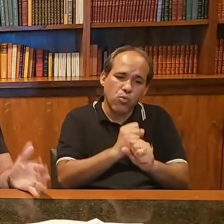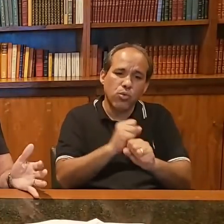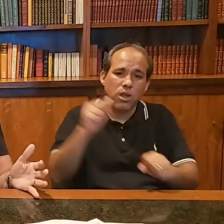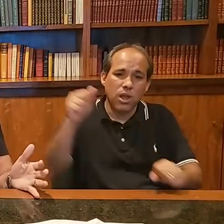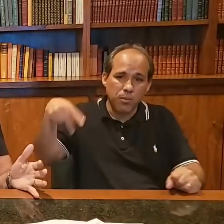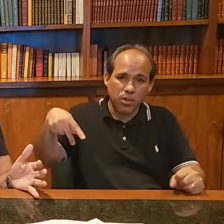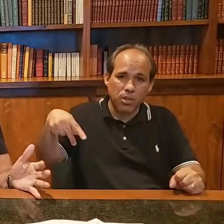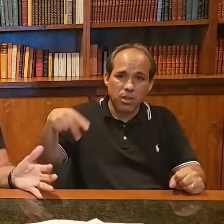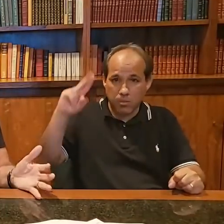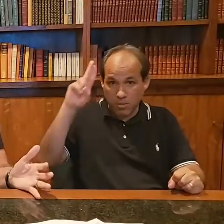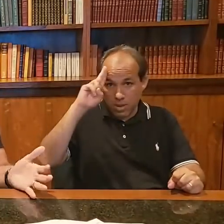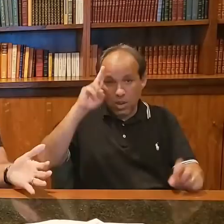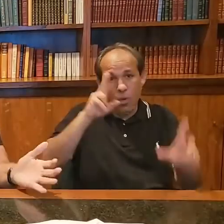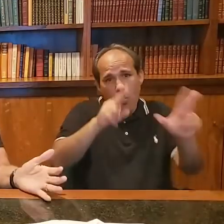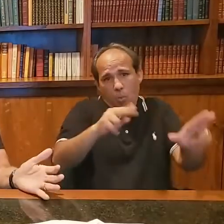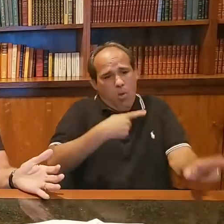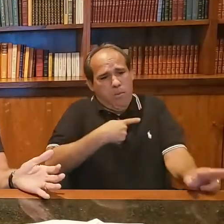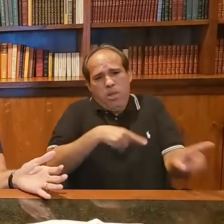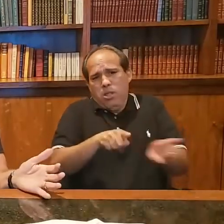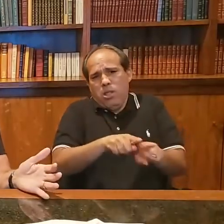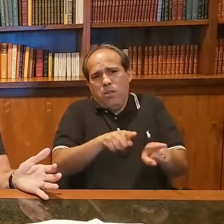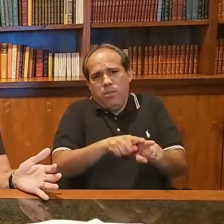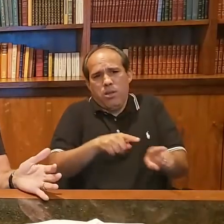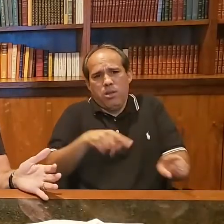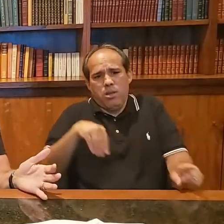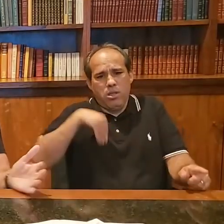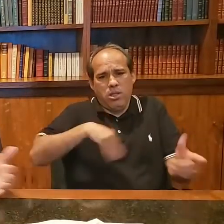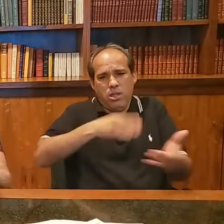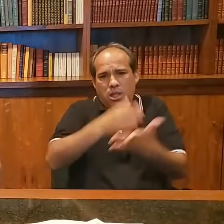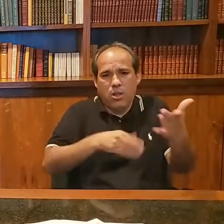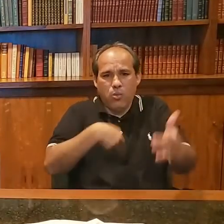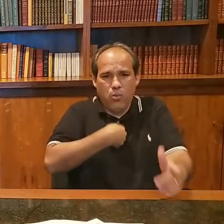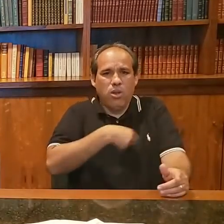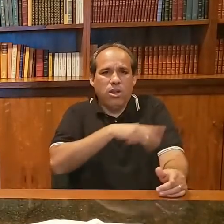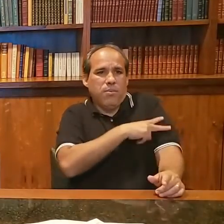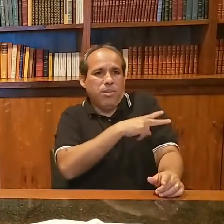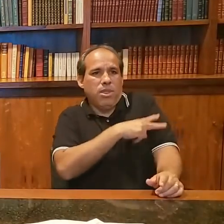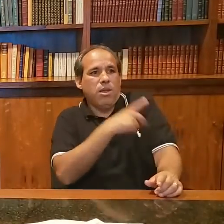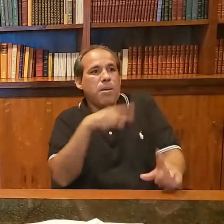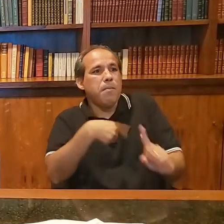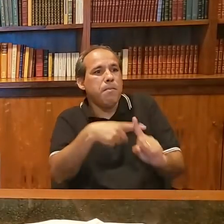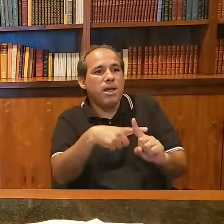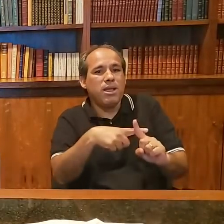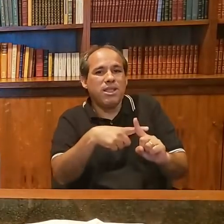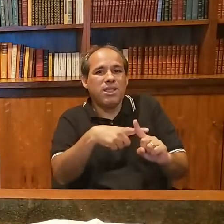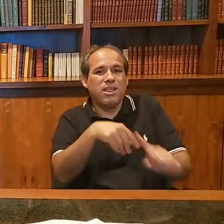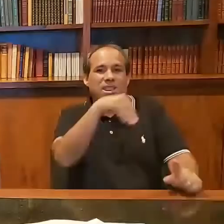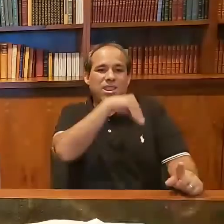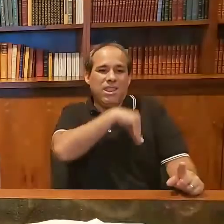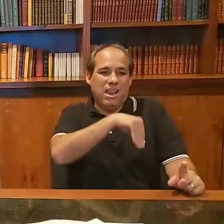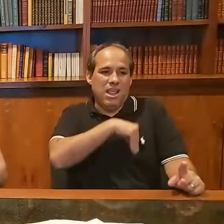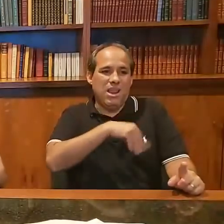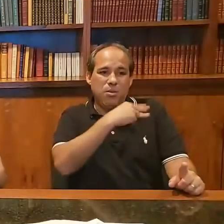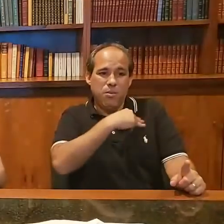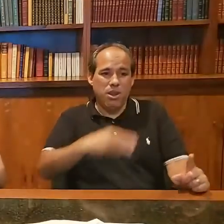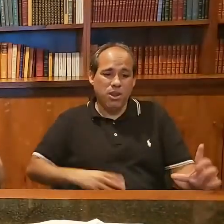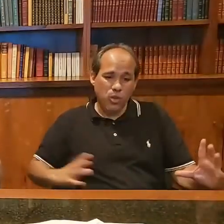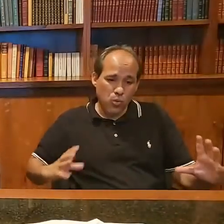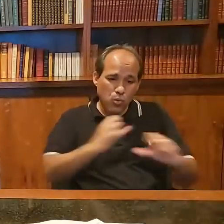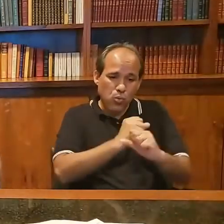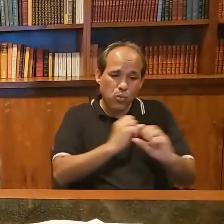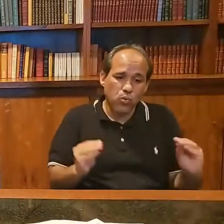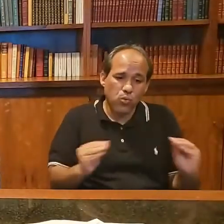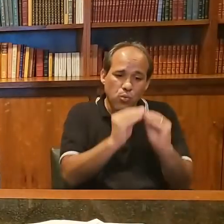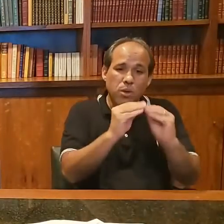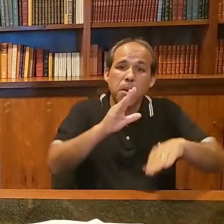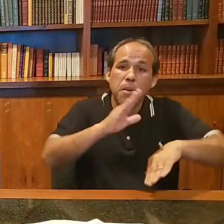aposentadoria de militar, como a minha também, que eu ganho metade do capitão, com o salário de ministro. Isso que foi feito.